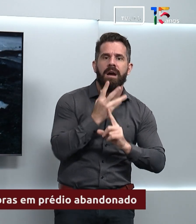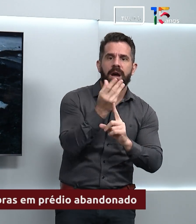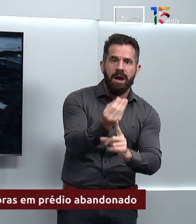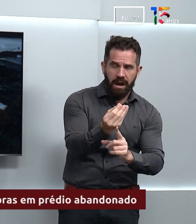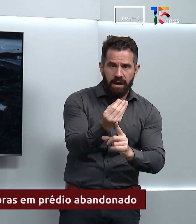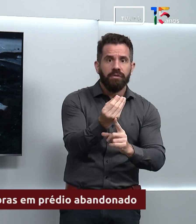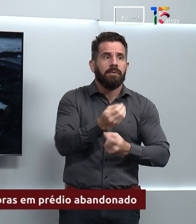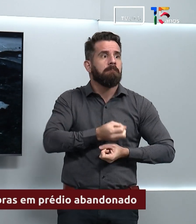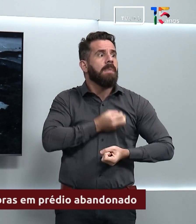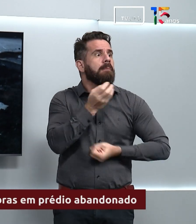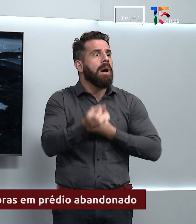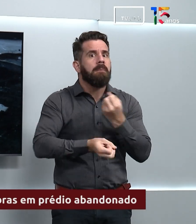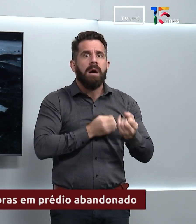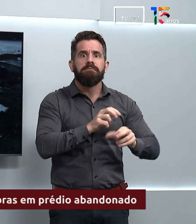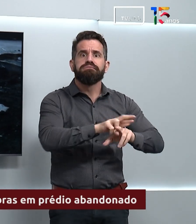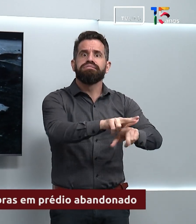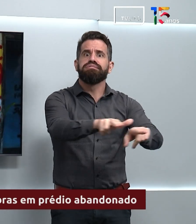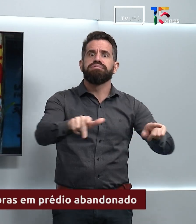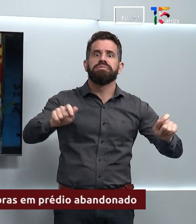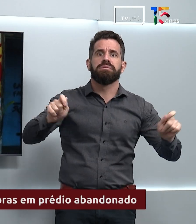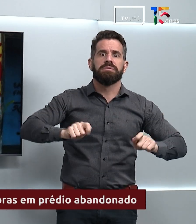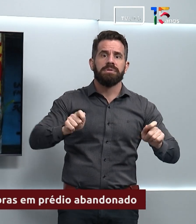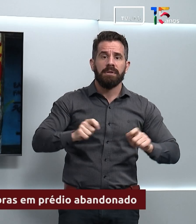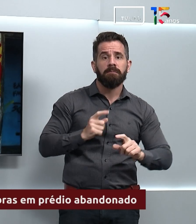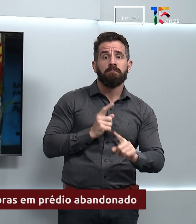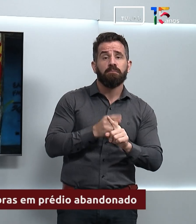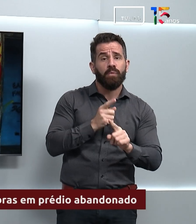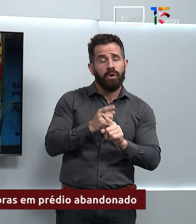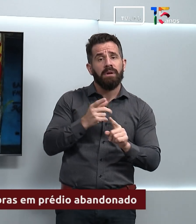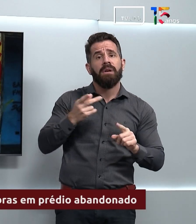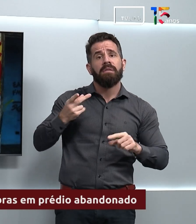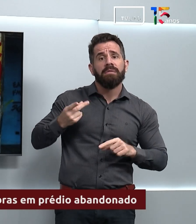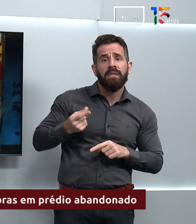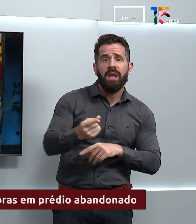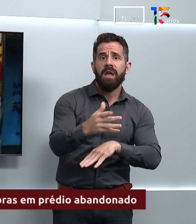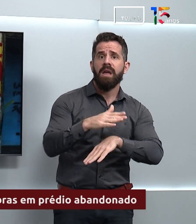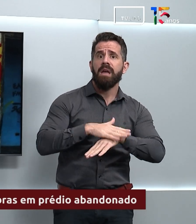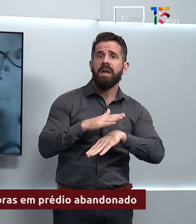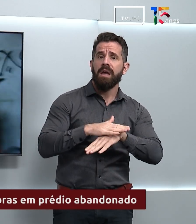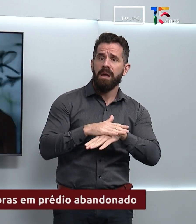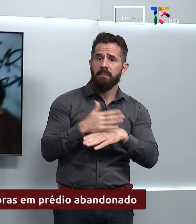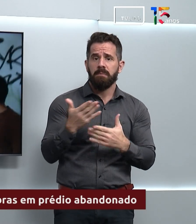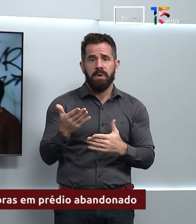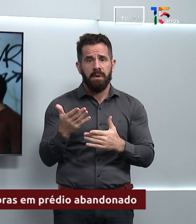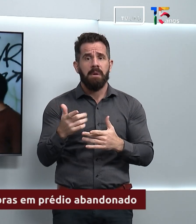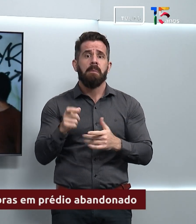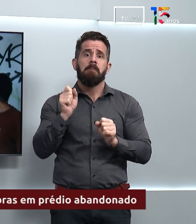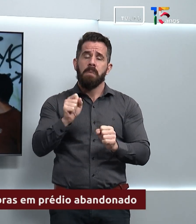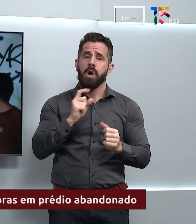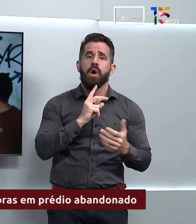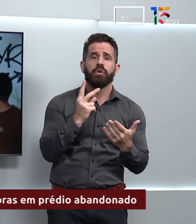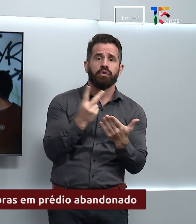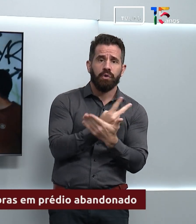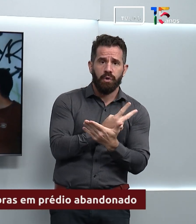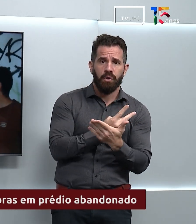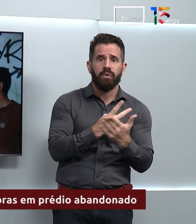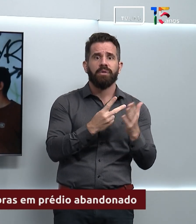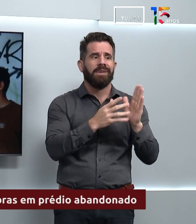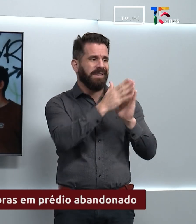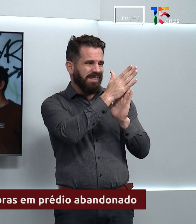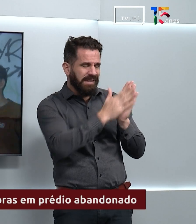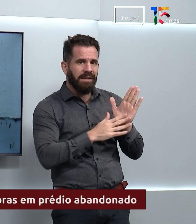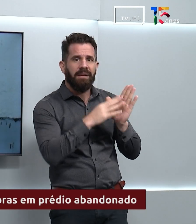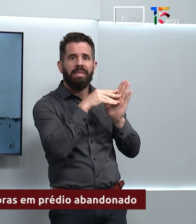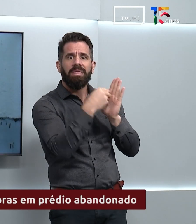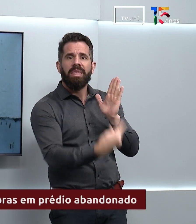efêmera, no sentido de que com o passar do tempo os lambes podem ir se soltando,